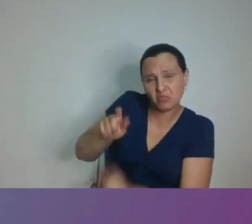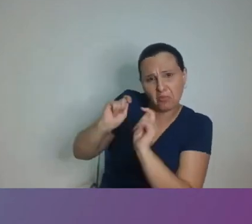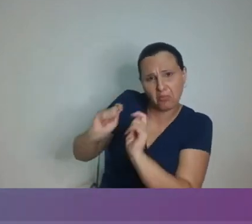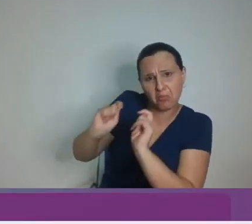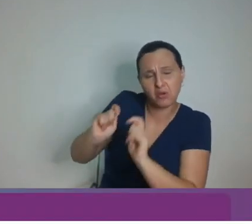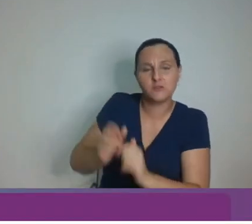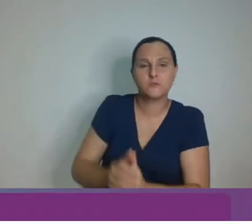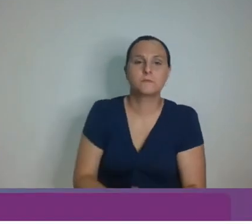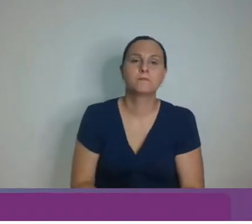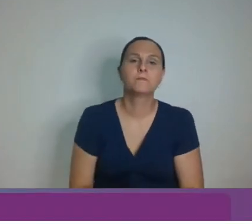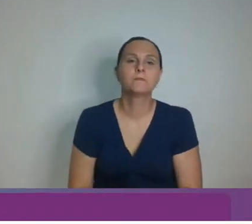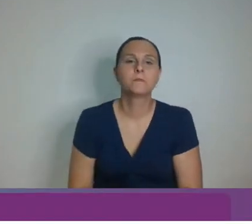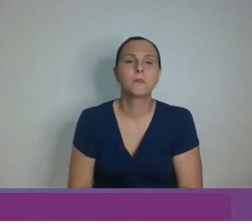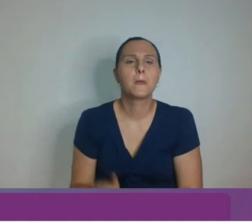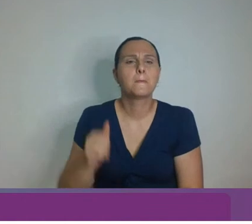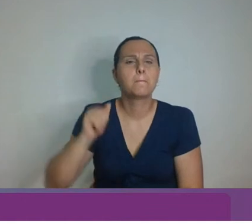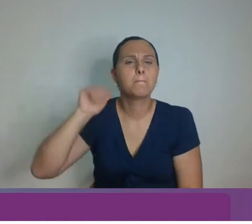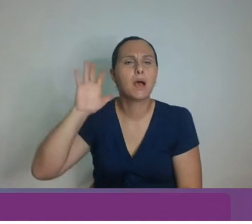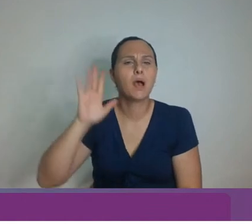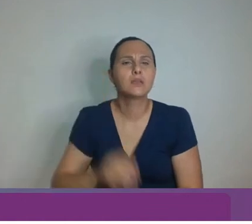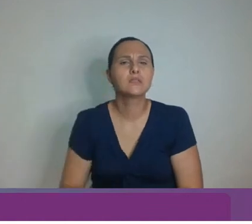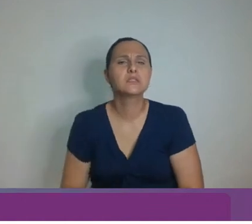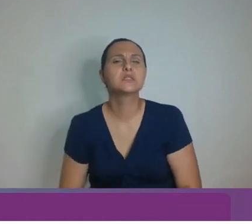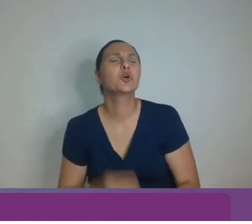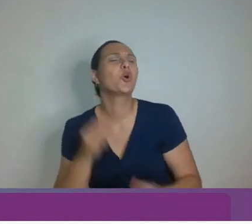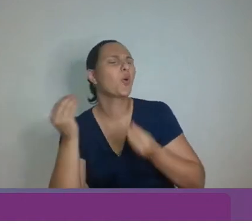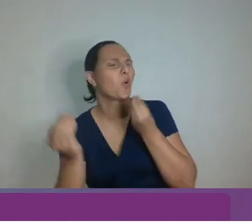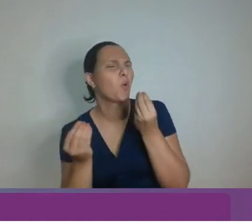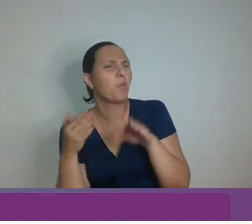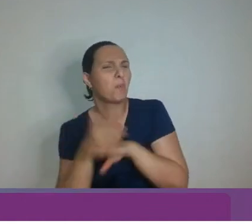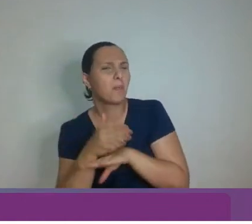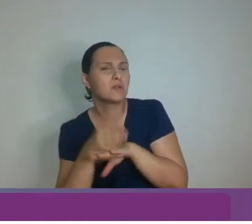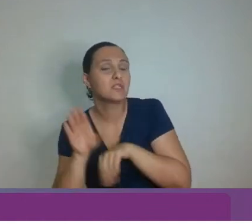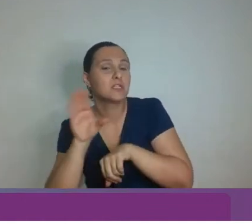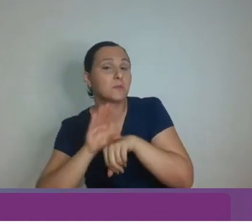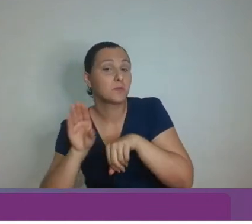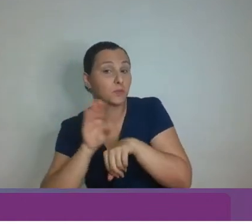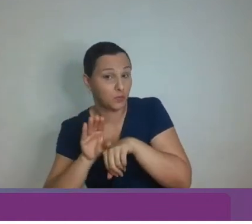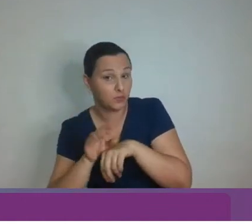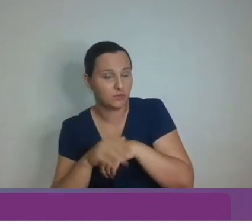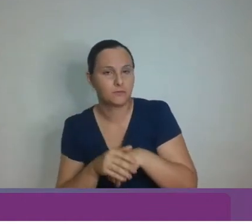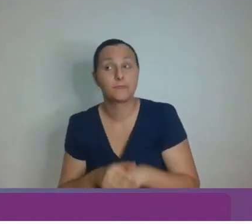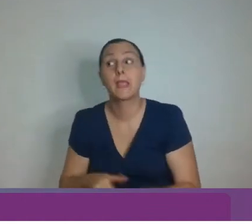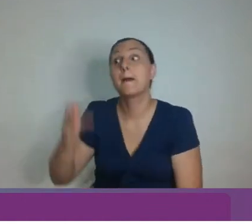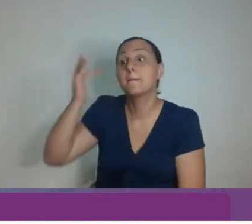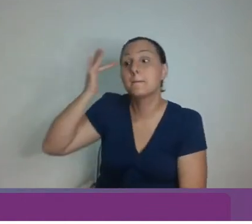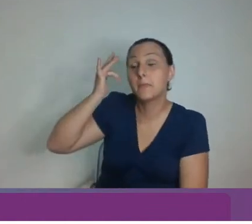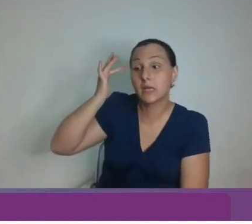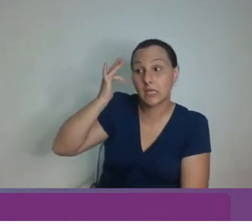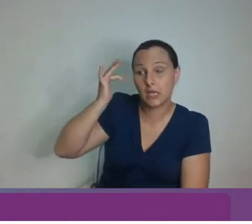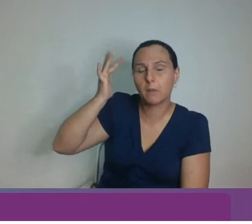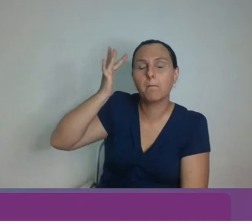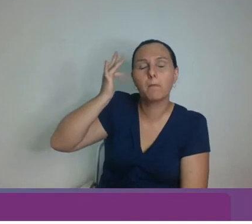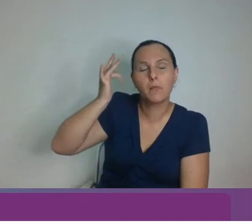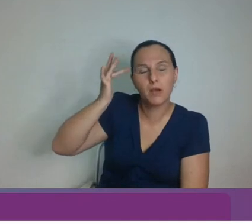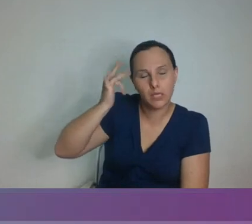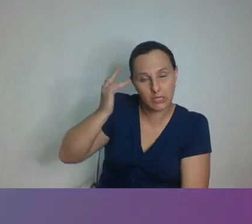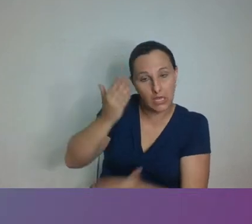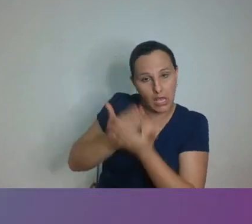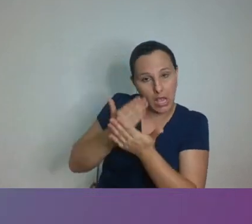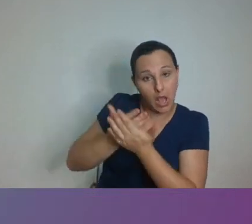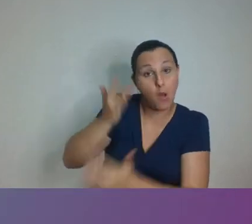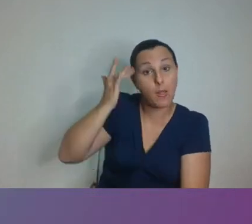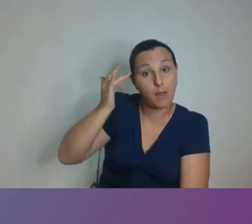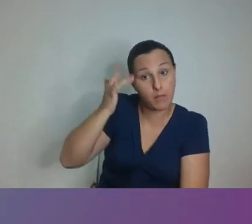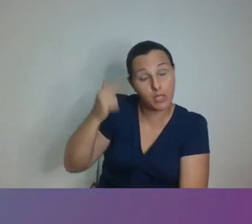O que mais? Como faço para participar desse curso? Pessoal, informações sobre o curso amanhã vocês vão ter na aula de amanhã. Tá